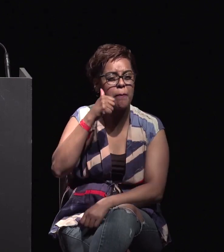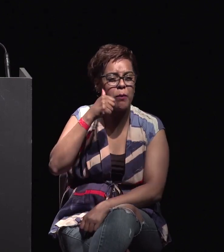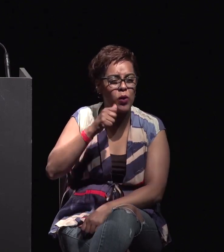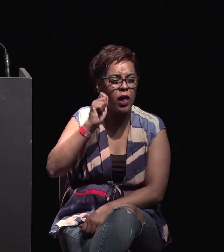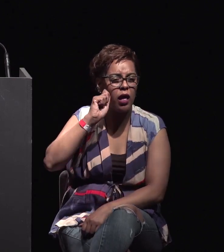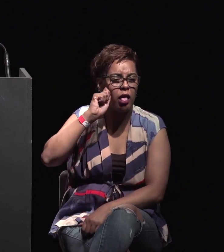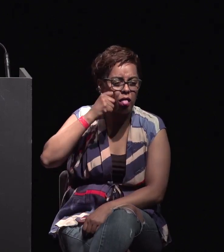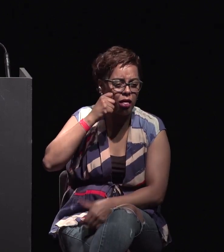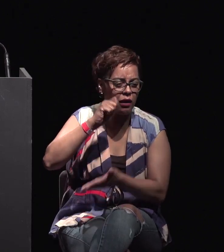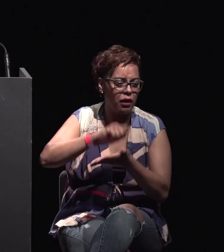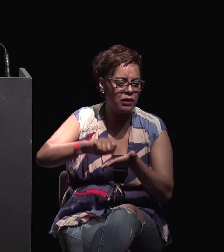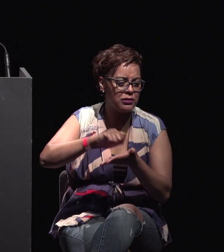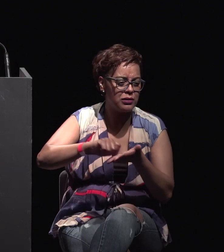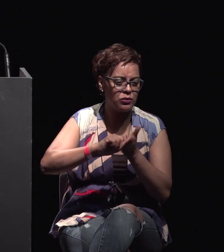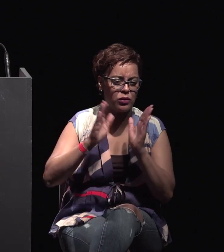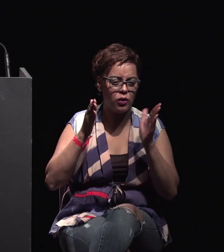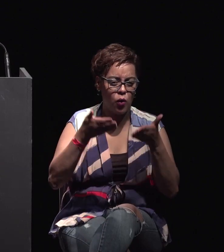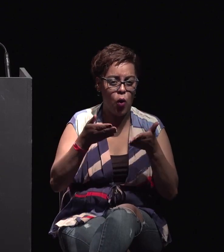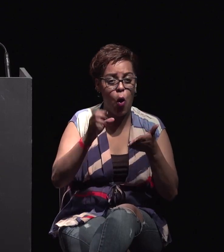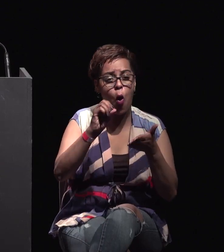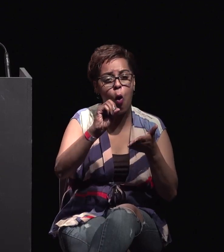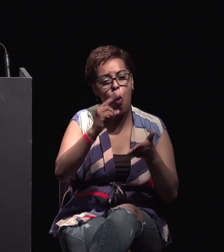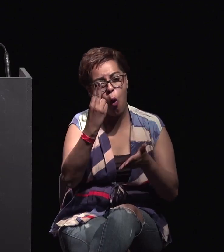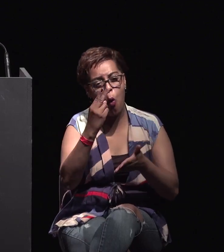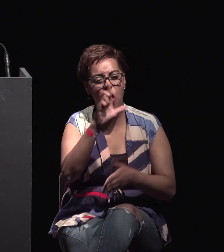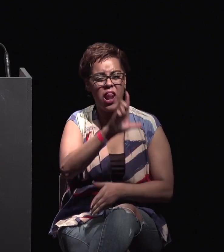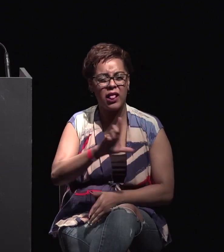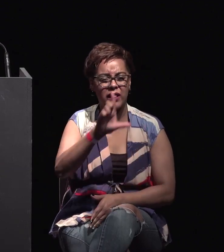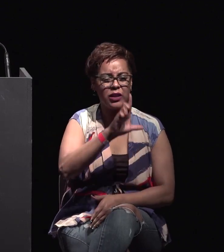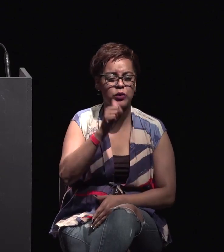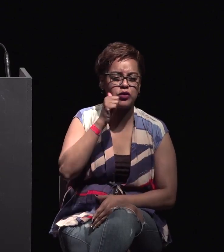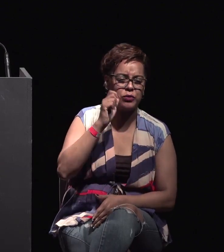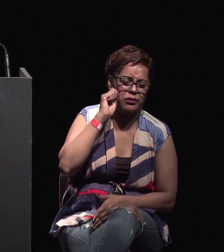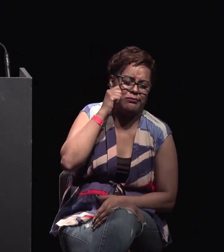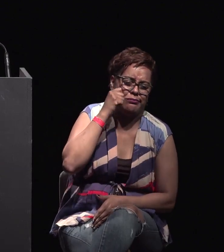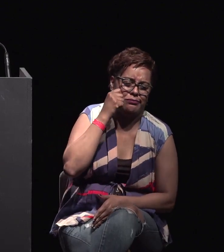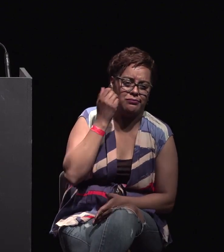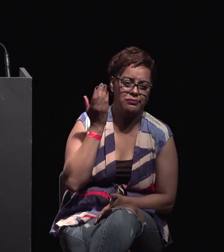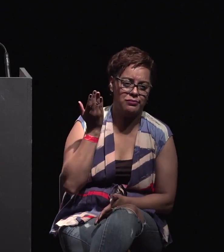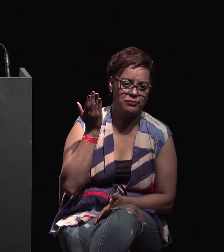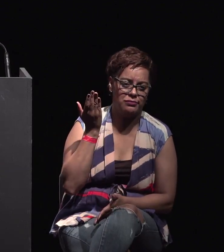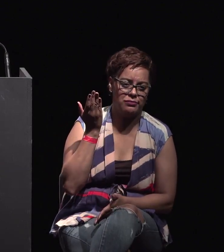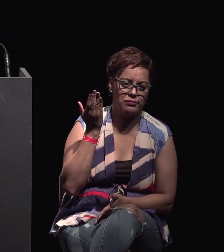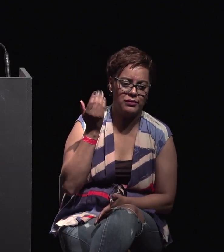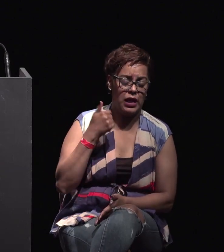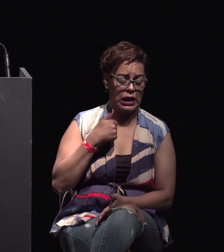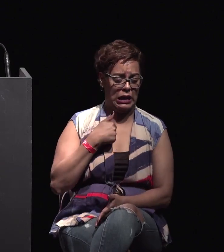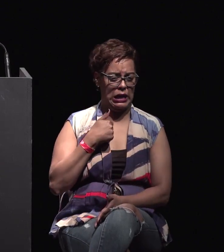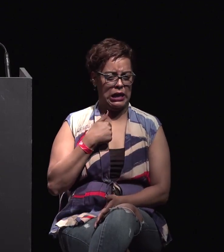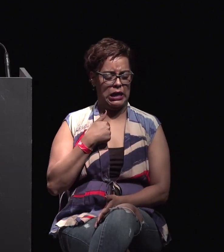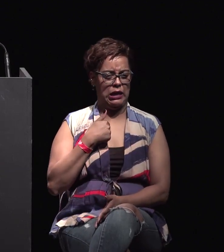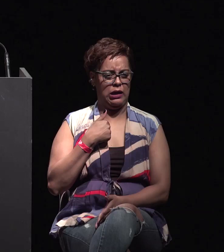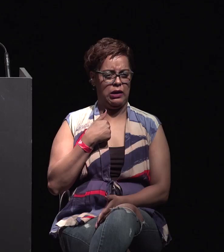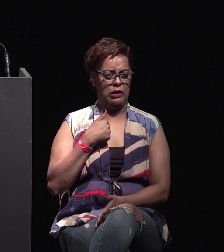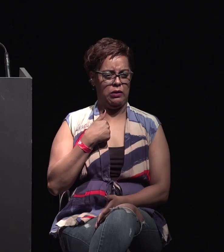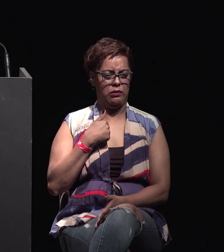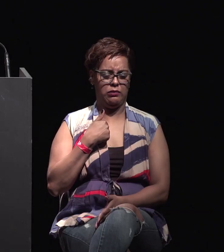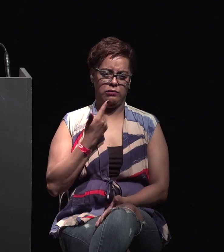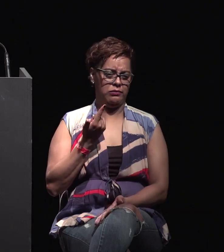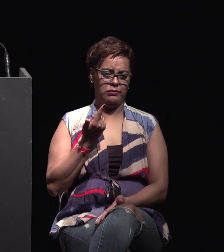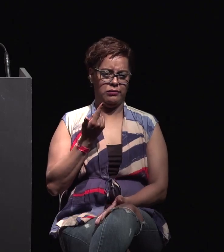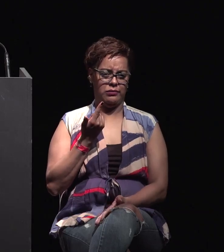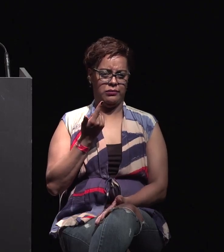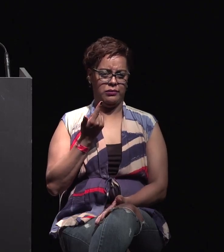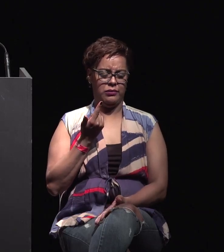Escritora ou Literatura de Mulheres Negras, algo que eu tenho caracterizado como uma espécie de frango com